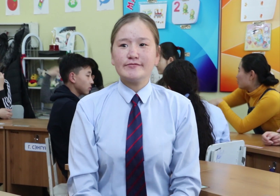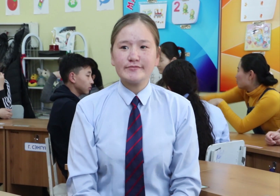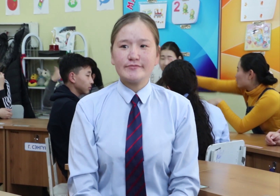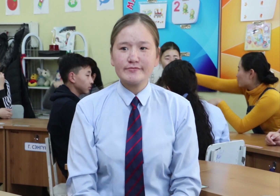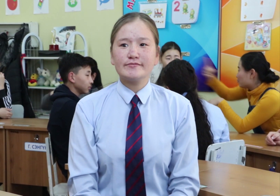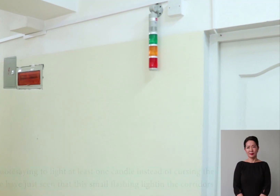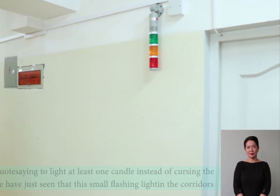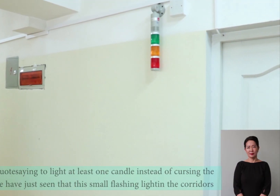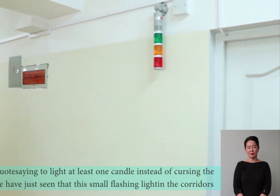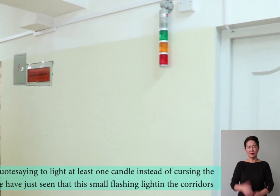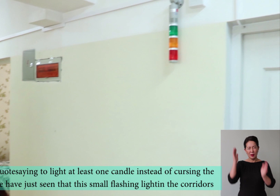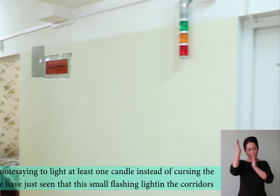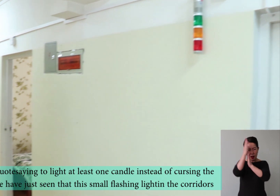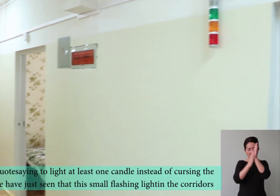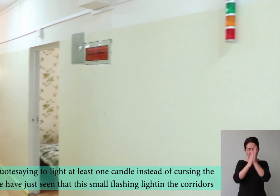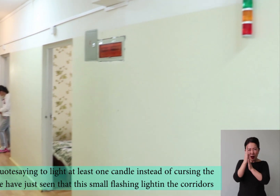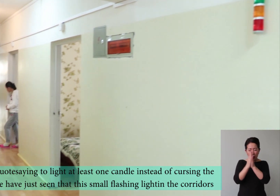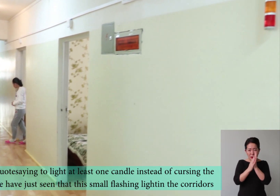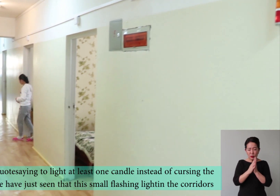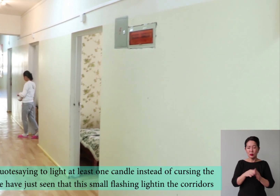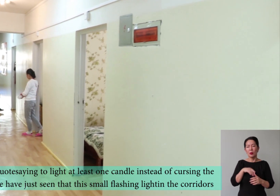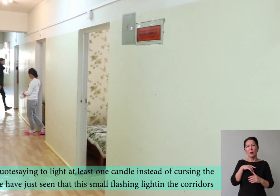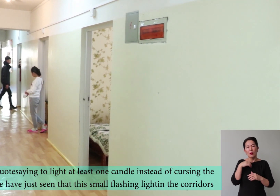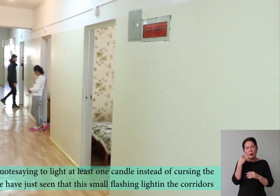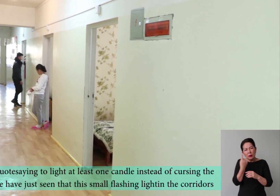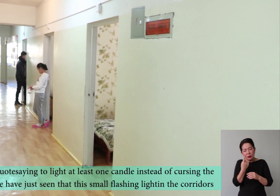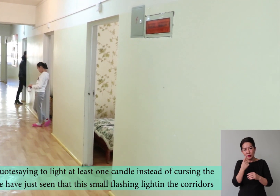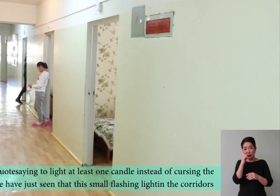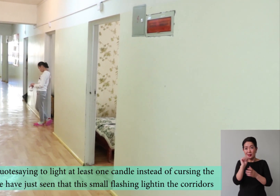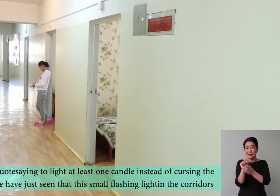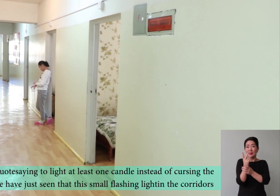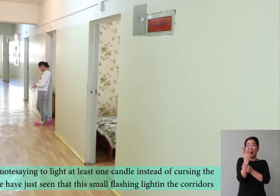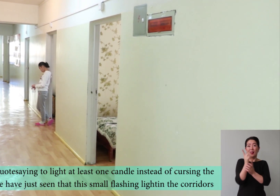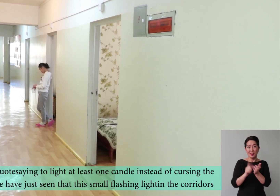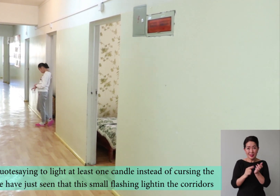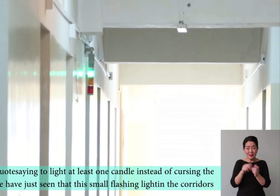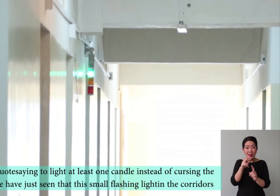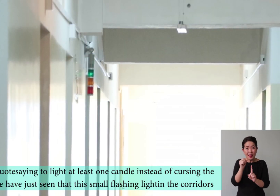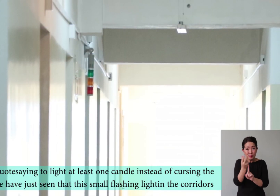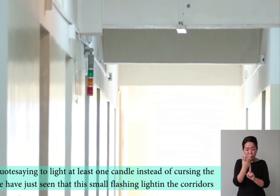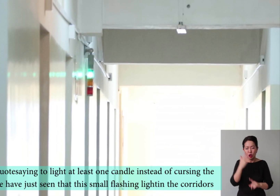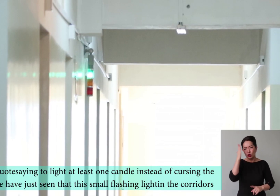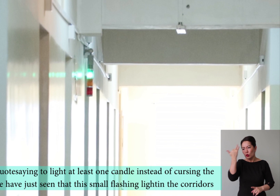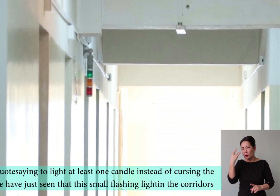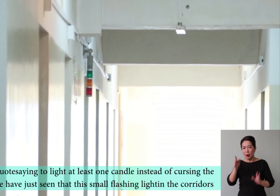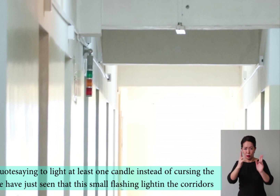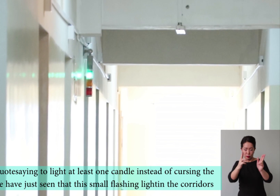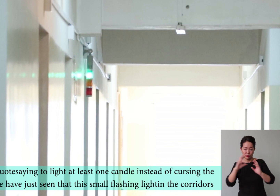үсэж байна. Түнэр харанхуй гэж зөвхөд суухаараа нэгч гисэн лаасаа гэдэг үг бий. Дотор байрны коридорт эргэлдэн асах энэ жижиг